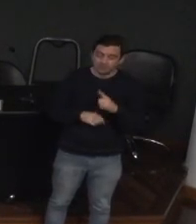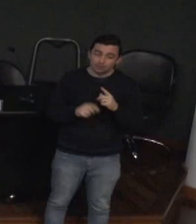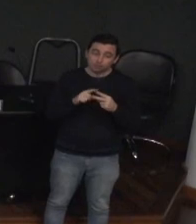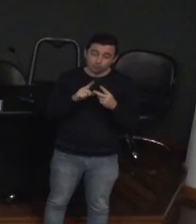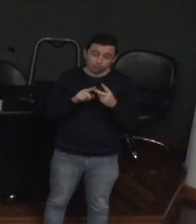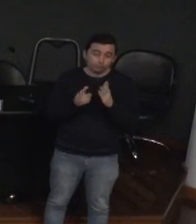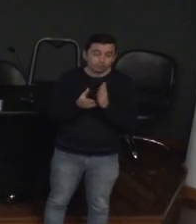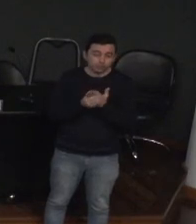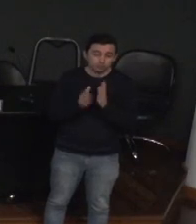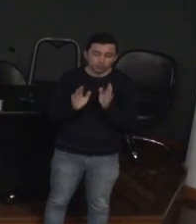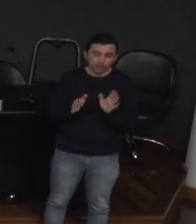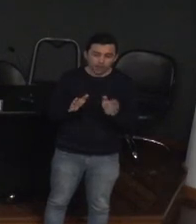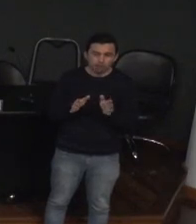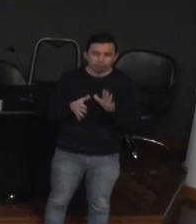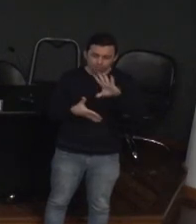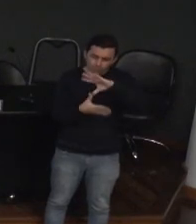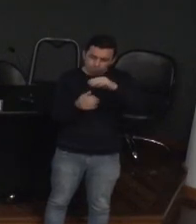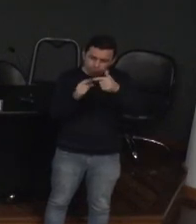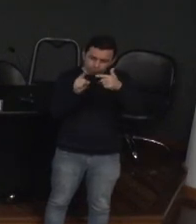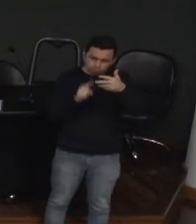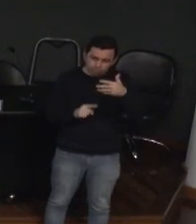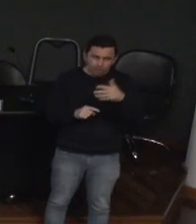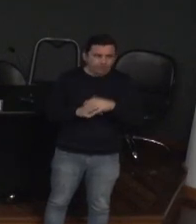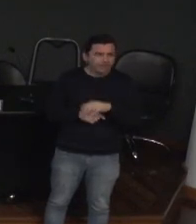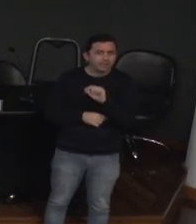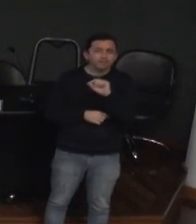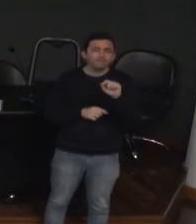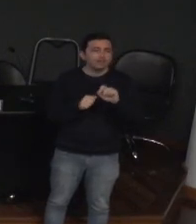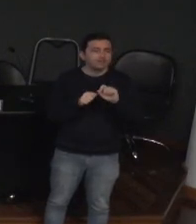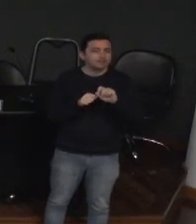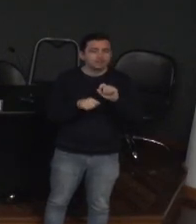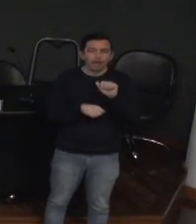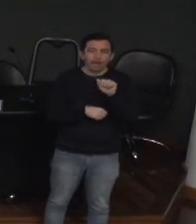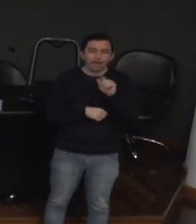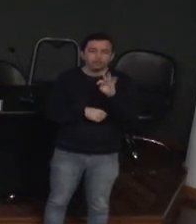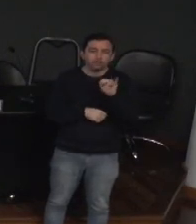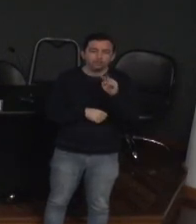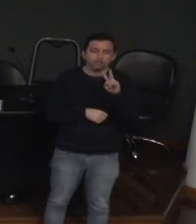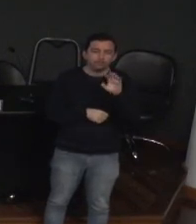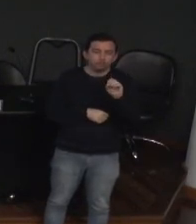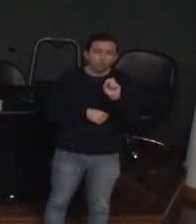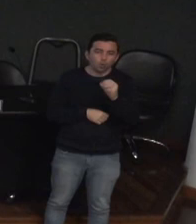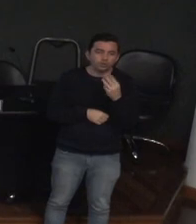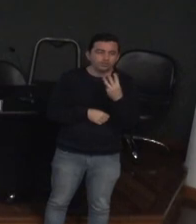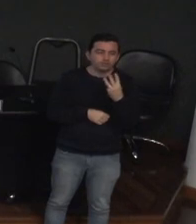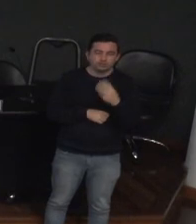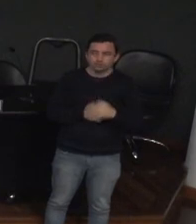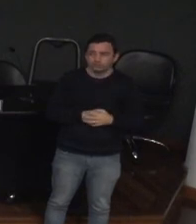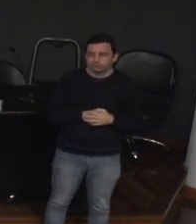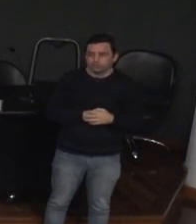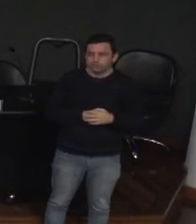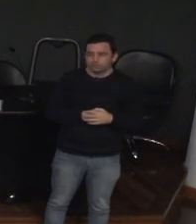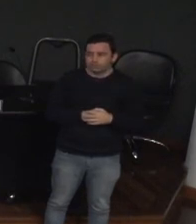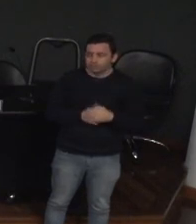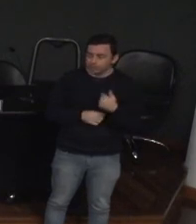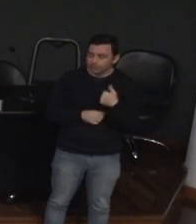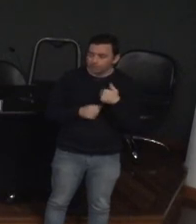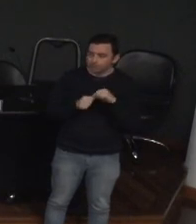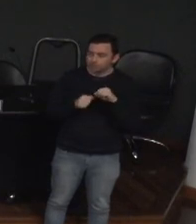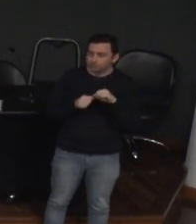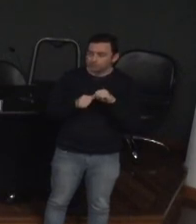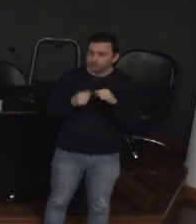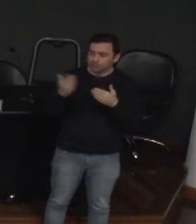processos mapeados. Quem fez ativo ou terceiro? Alguma equipe fez ativo ou terceiro?